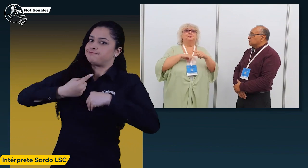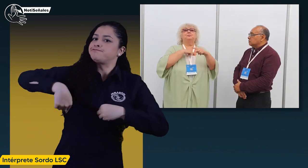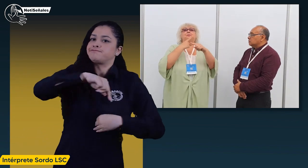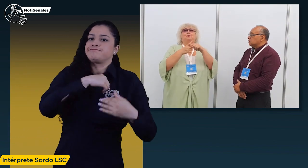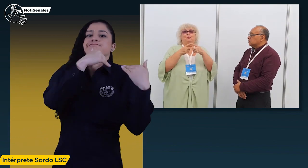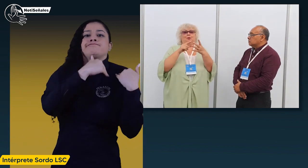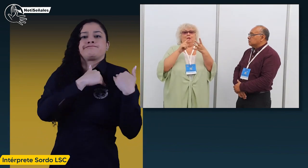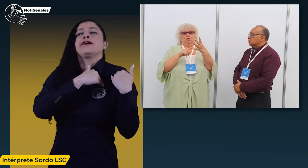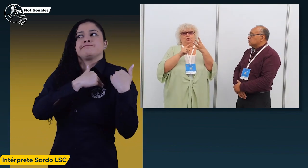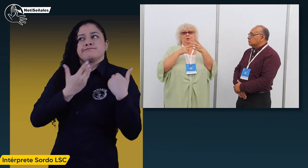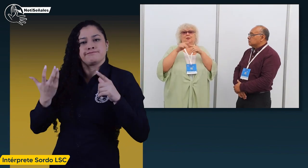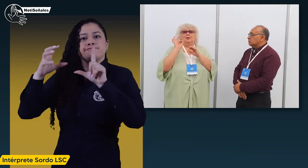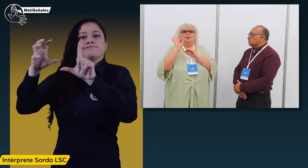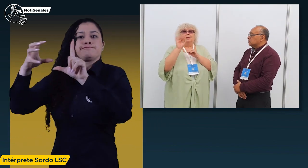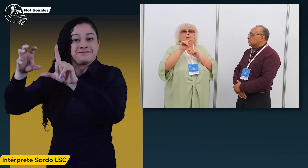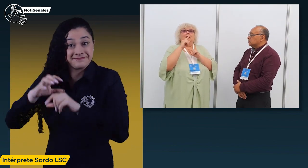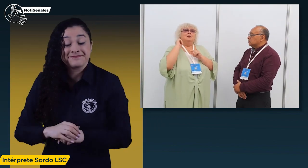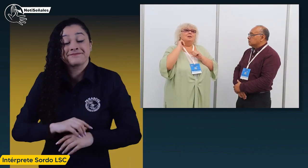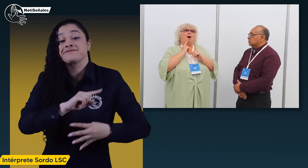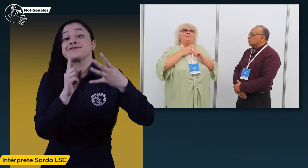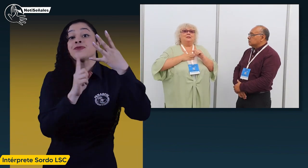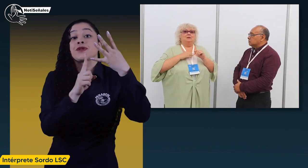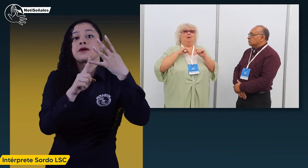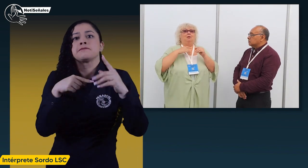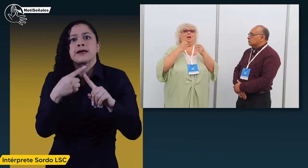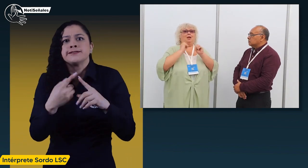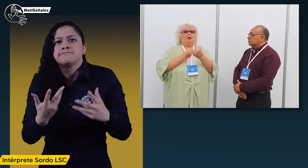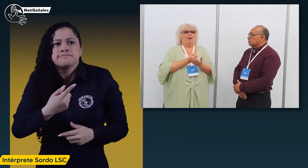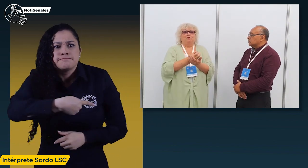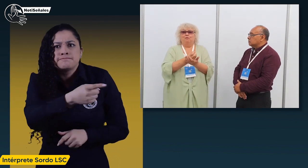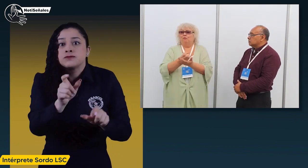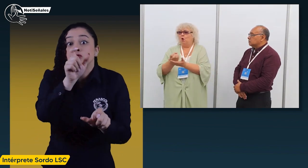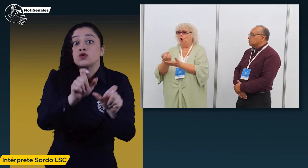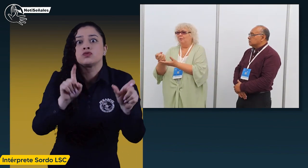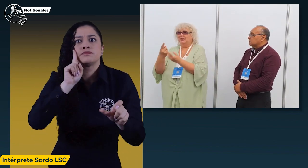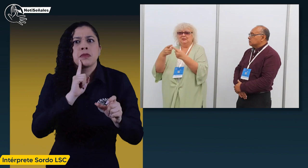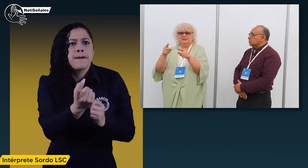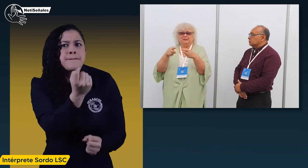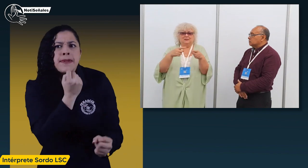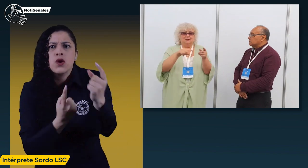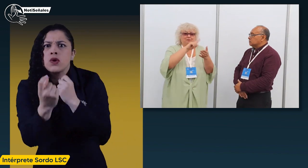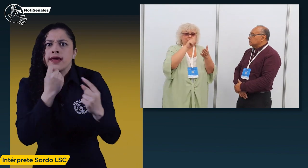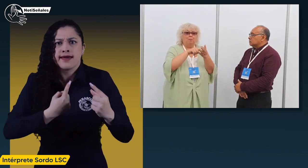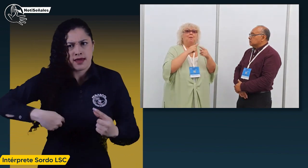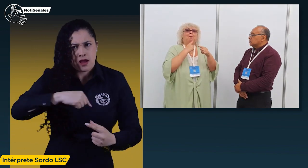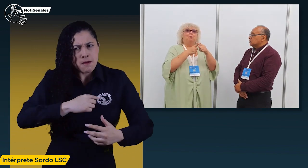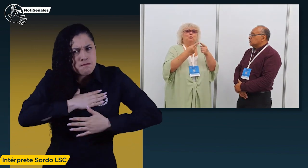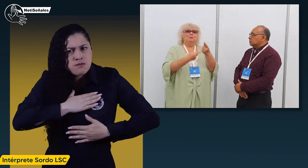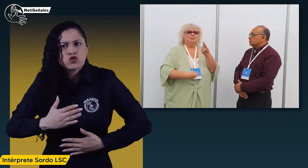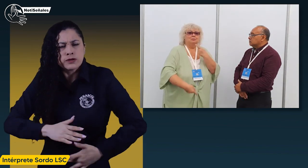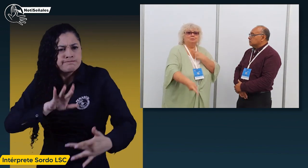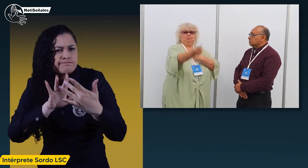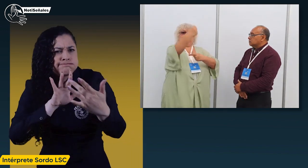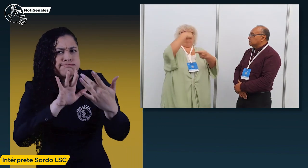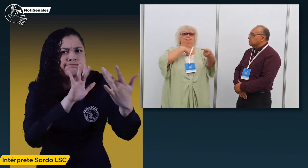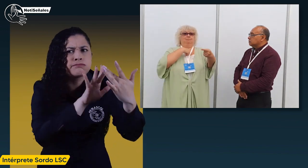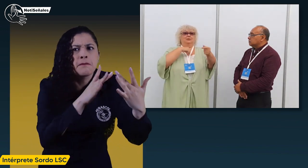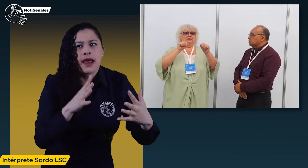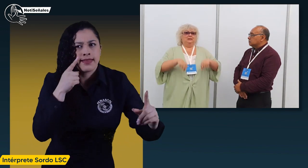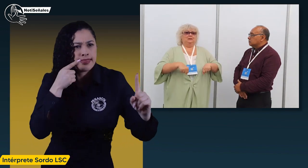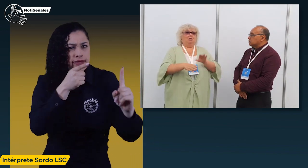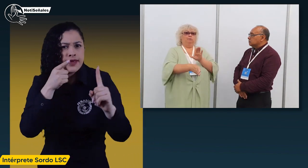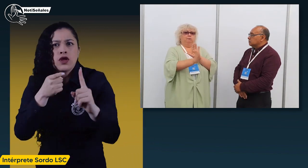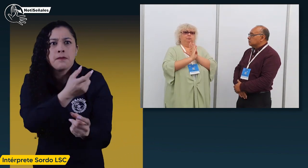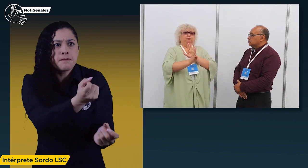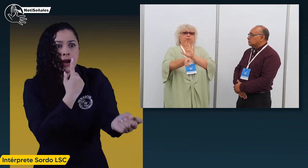presidenciales no contaban con el recuadro de interpretación asumimos la responsabilidad de mediar la información el cuarto punto fue atender a las